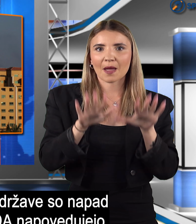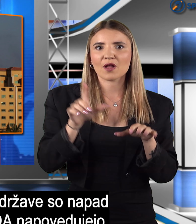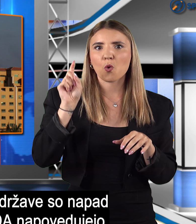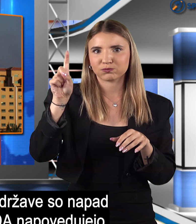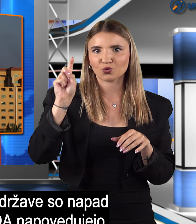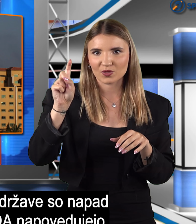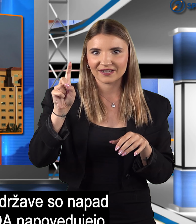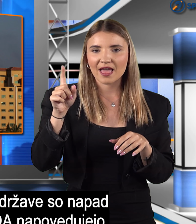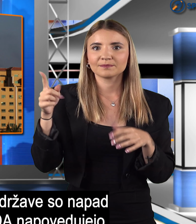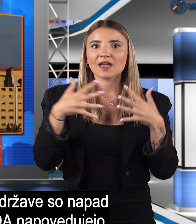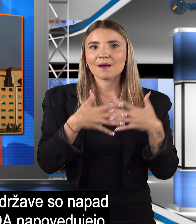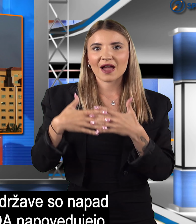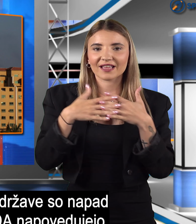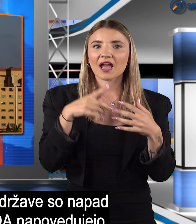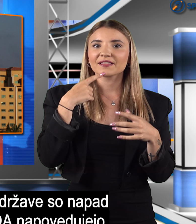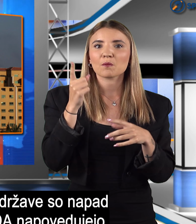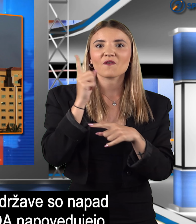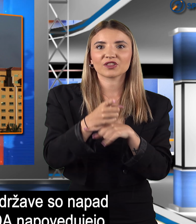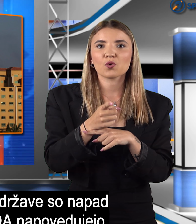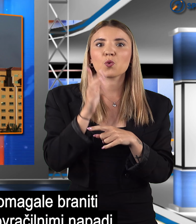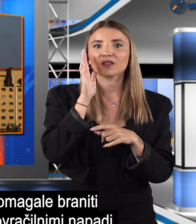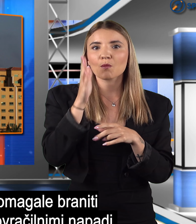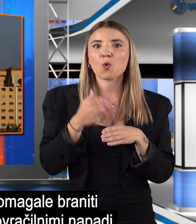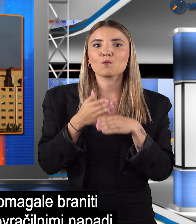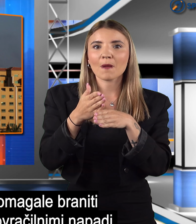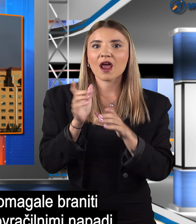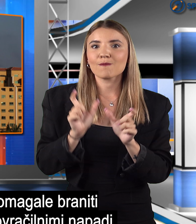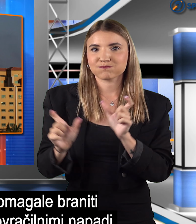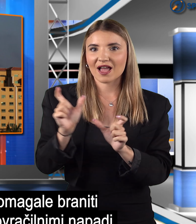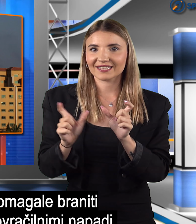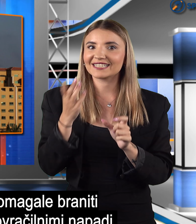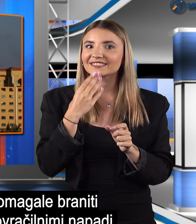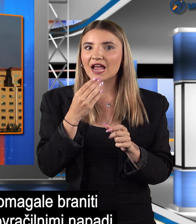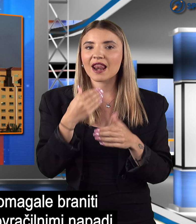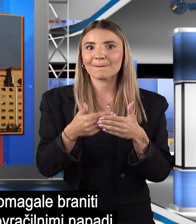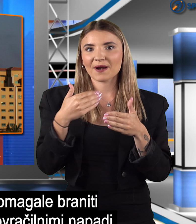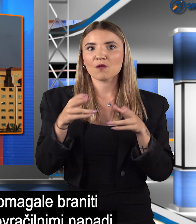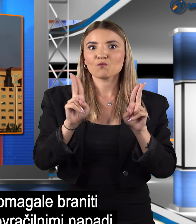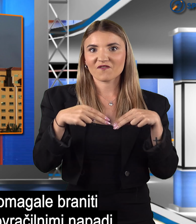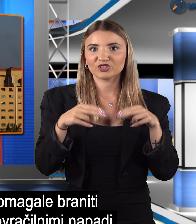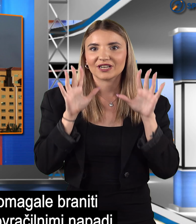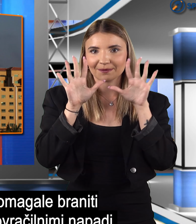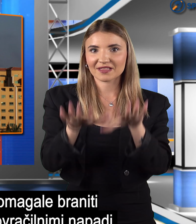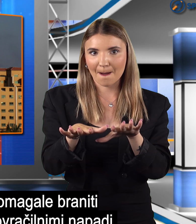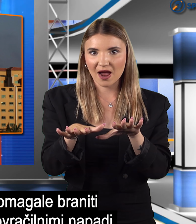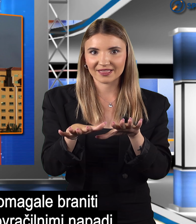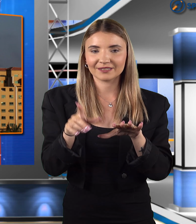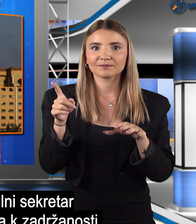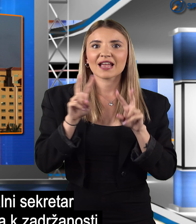napad obsodile, ZDA napovedujejo, da bodo pomagale braniti Izrael pred povračilnimi napadi,